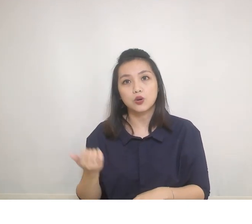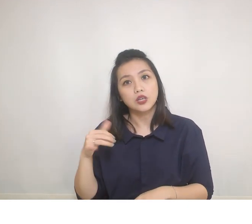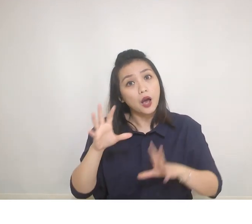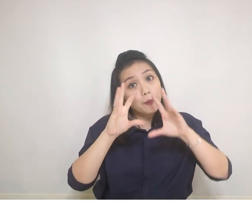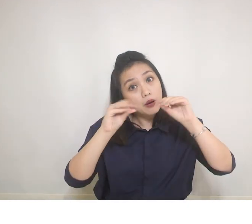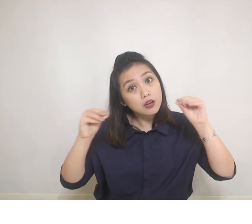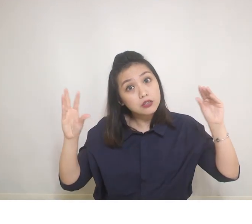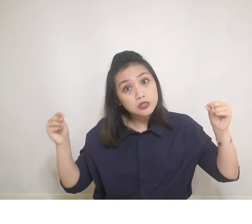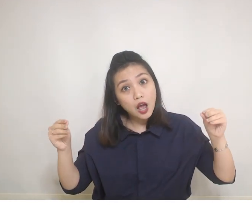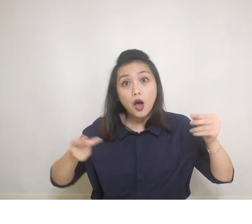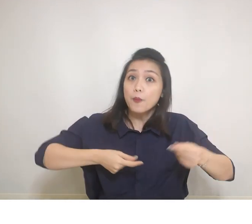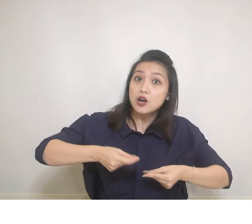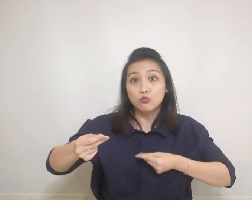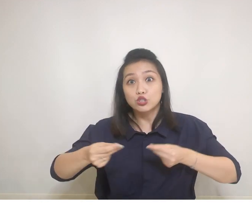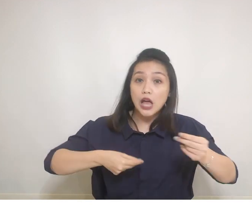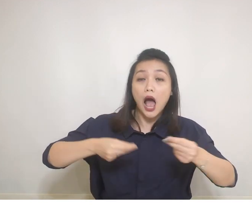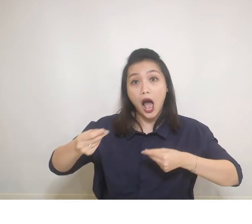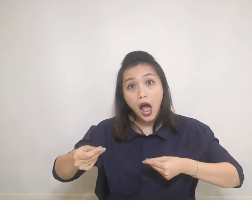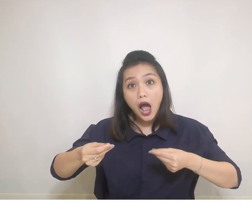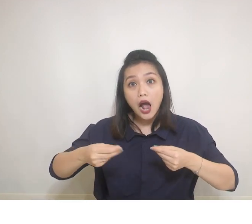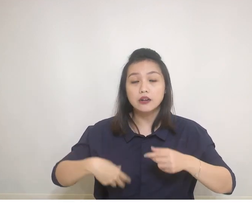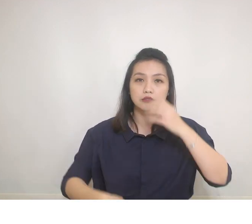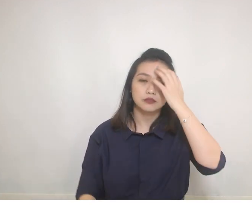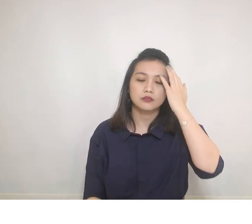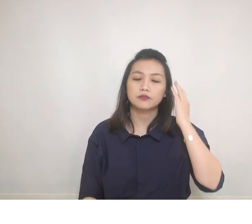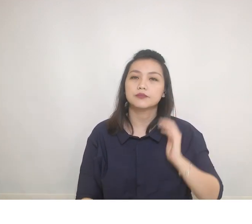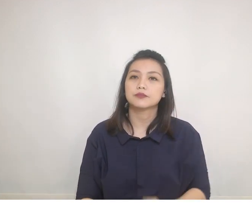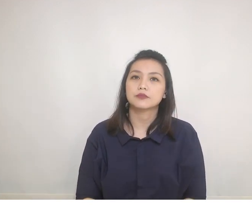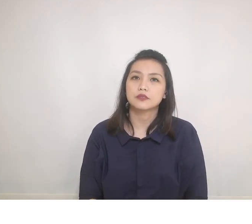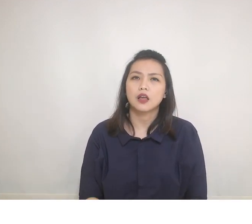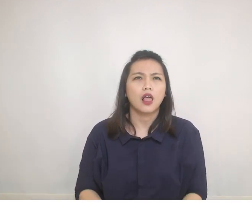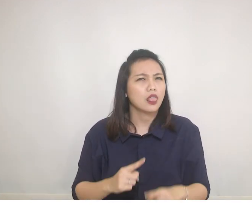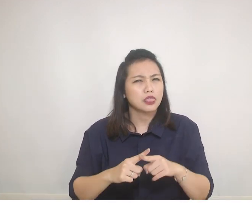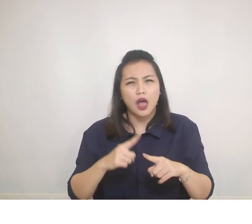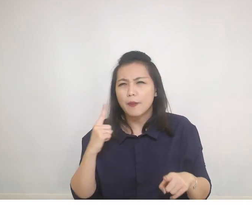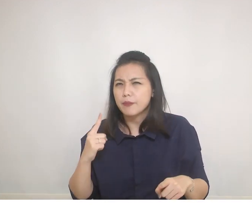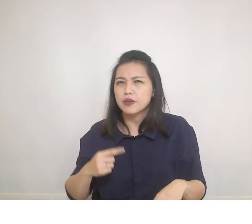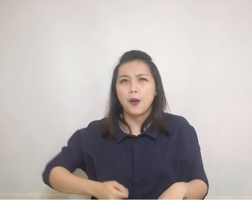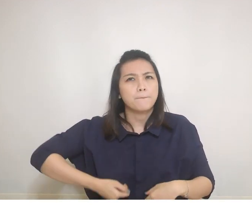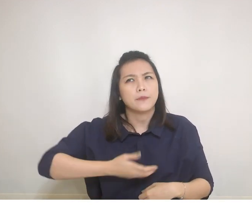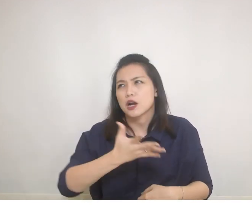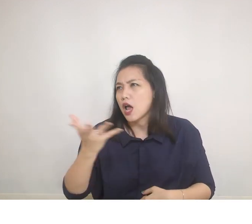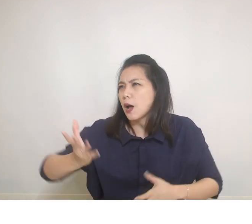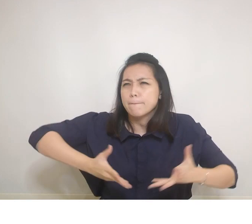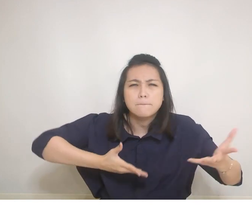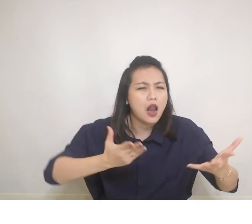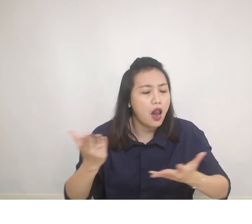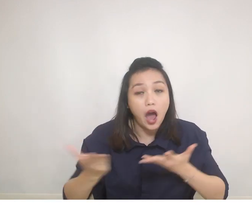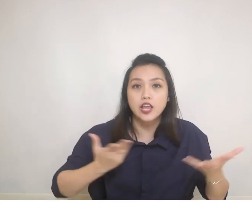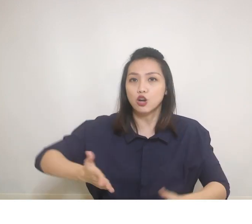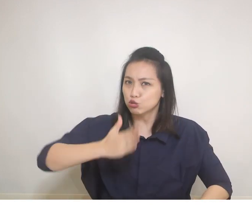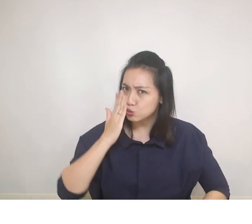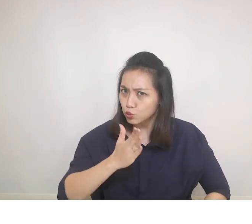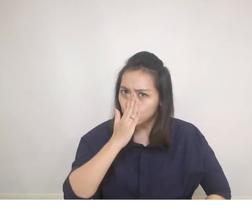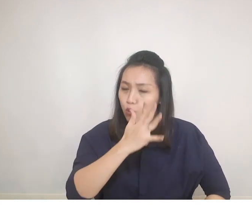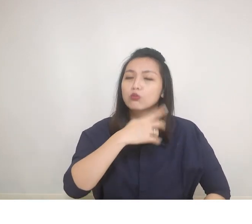waktu. Melayani itu sampai subuh-subuh juga dilayani. Itu yang membuat saya tuh berkomitmen dengan suami, saya bilang, ayo udah